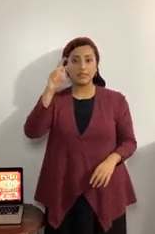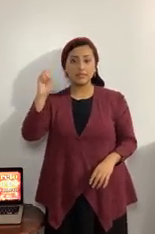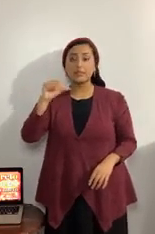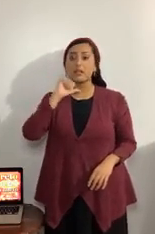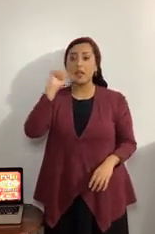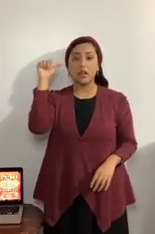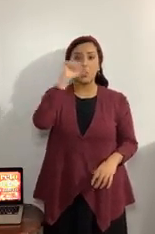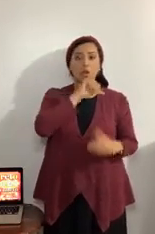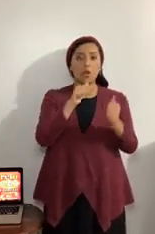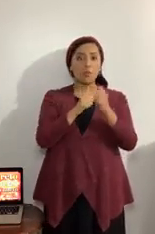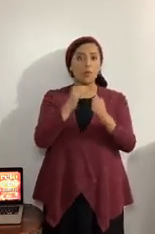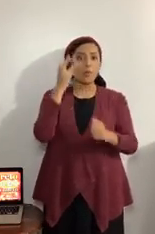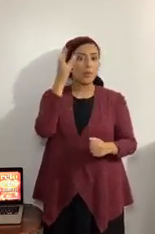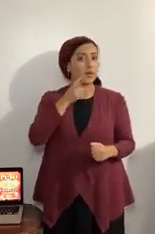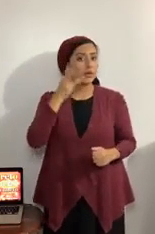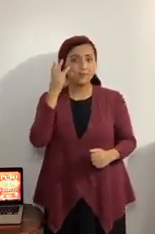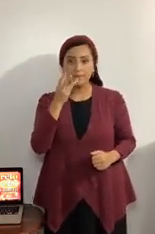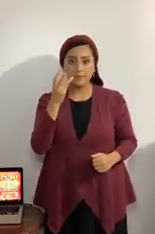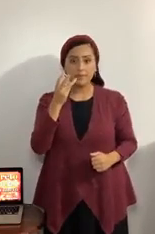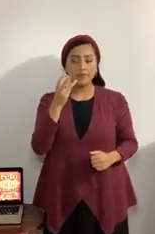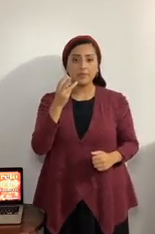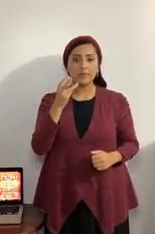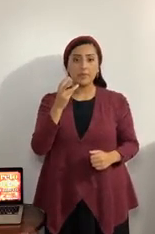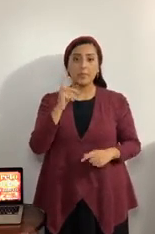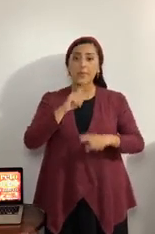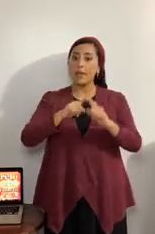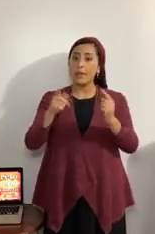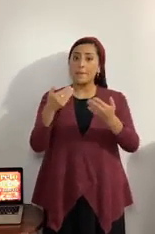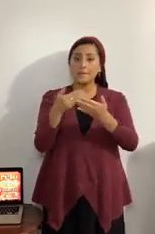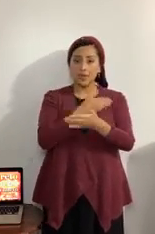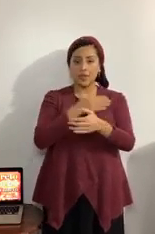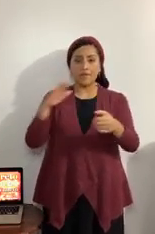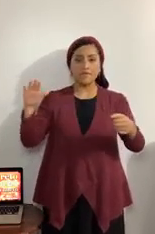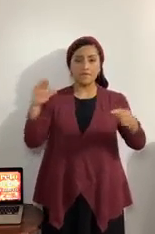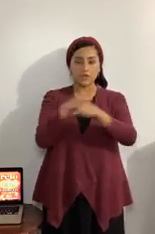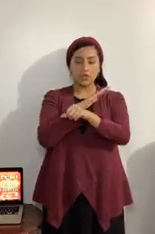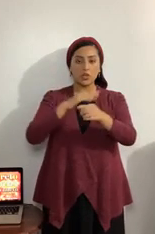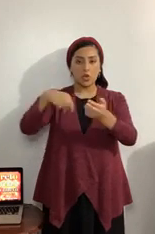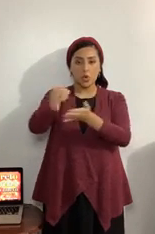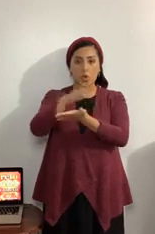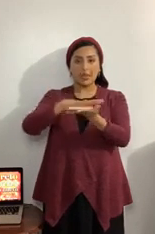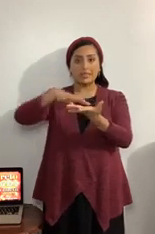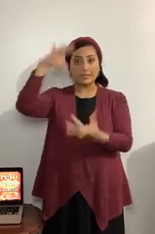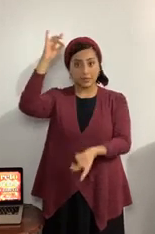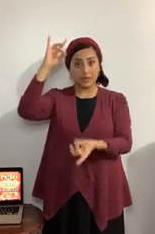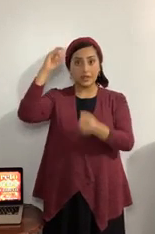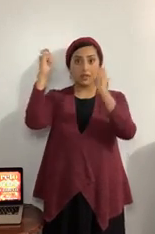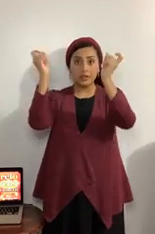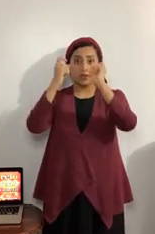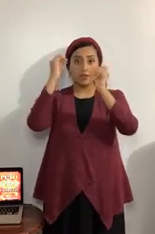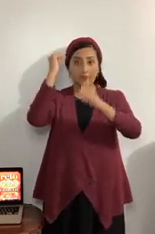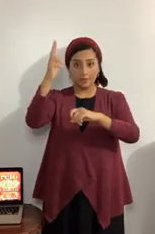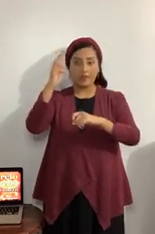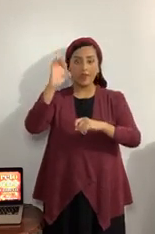vino, en lo cual hay disolución, antes bien sed llenos de Ruach HaKodesh. Aleluya. Efesios